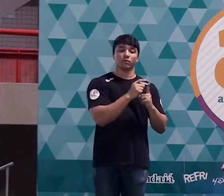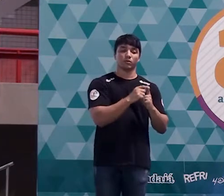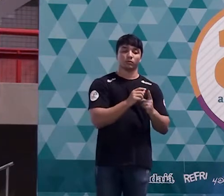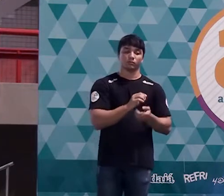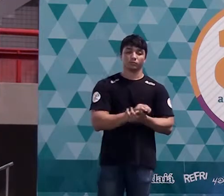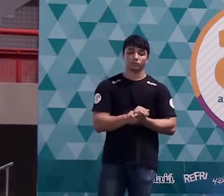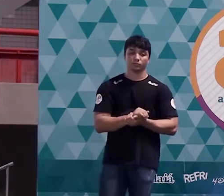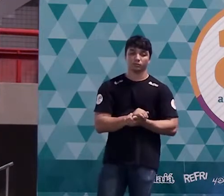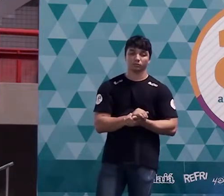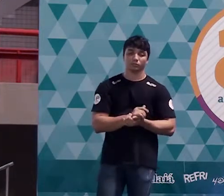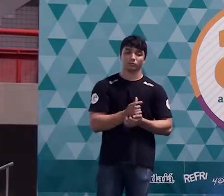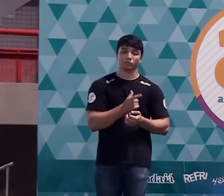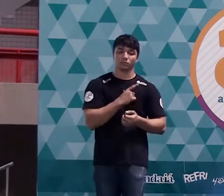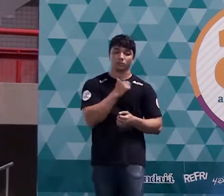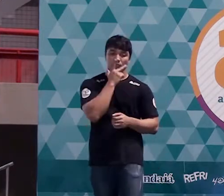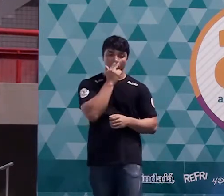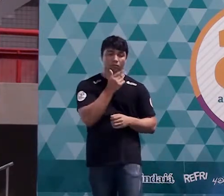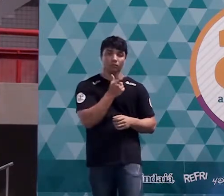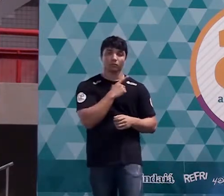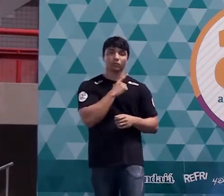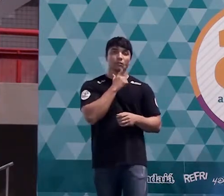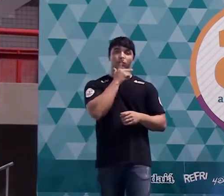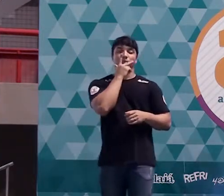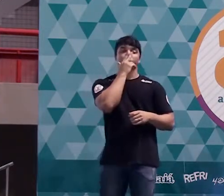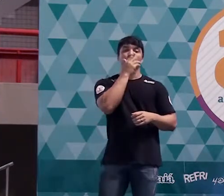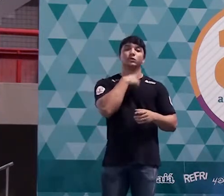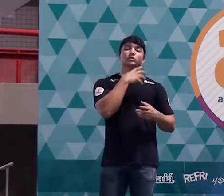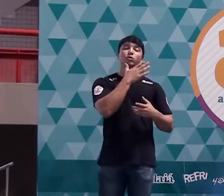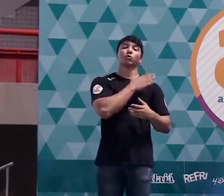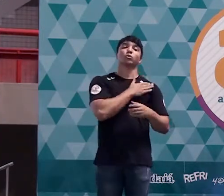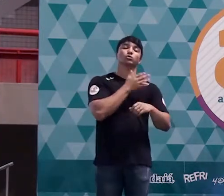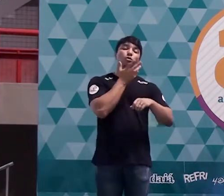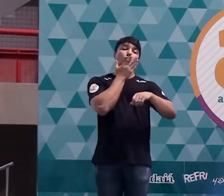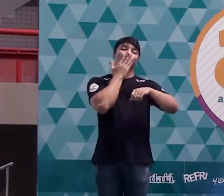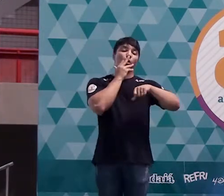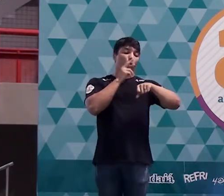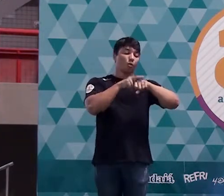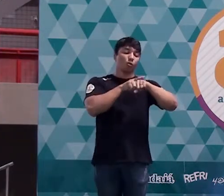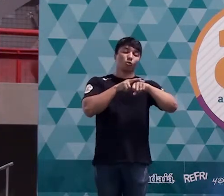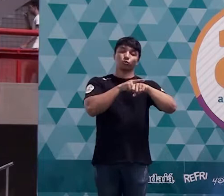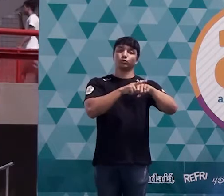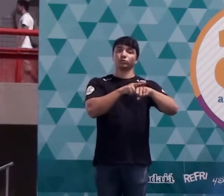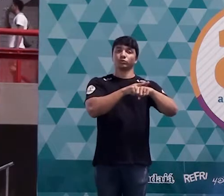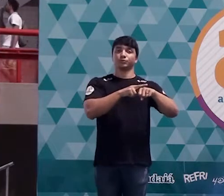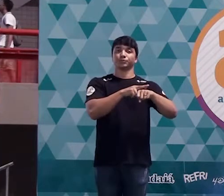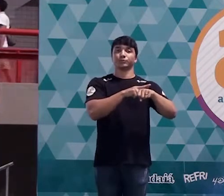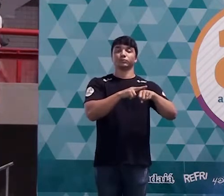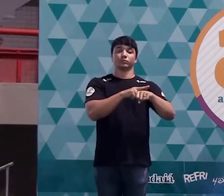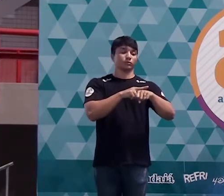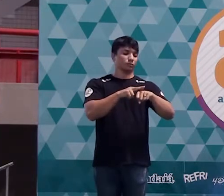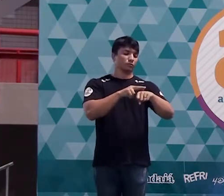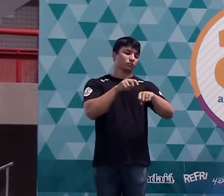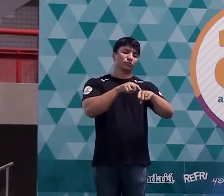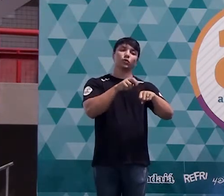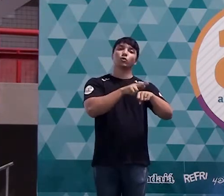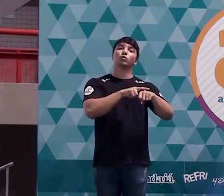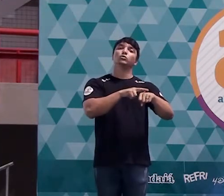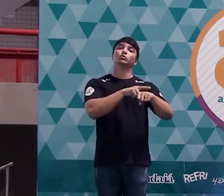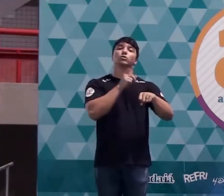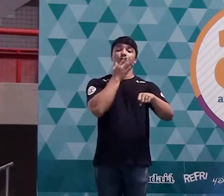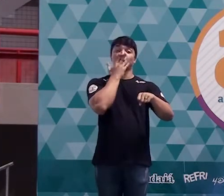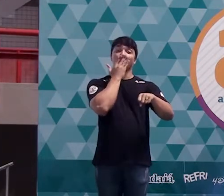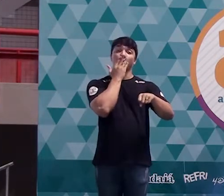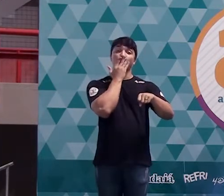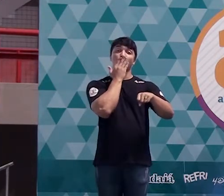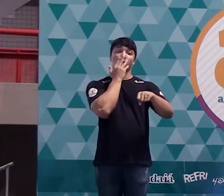aí. Se eu dissesse que a menina gostava da cor roxa. Roxa é